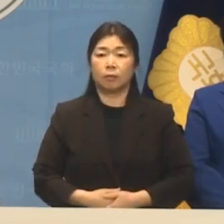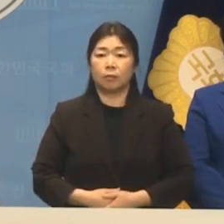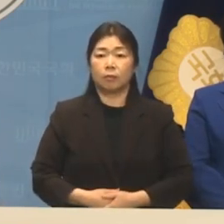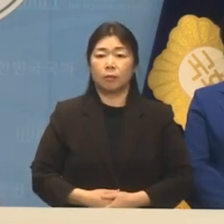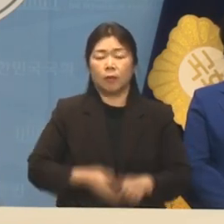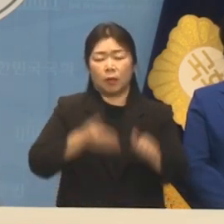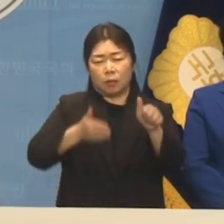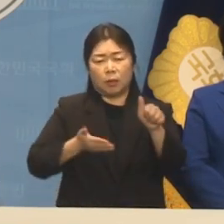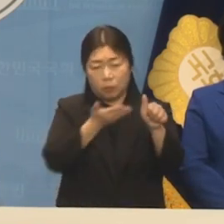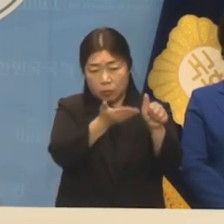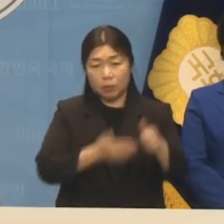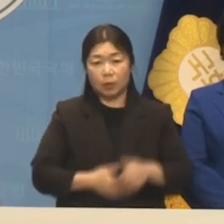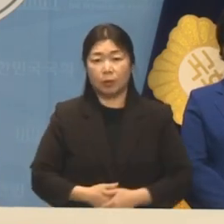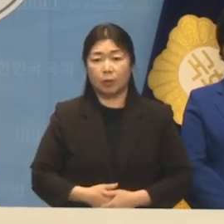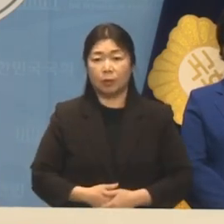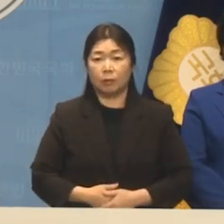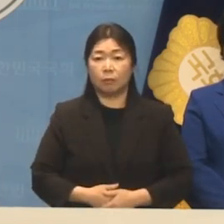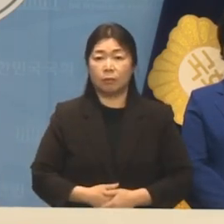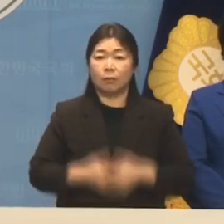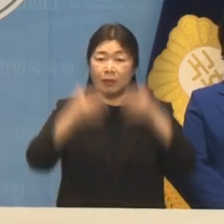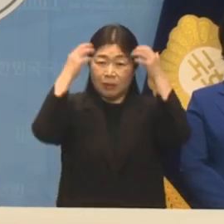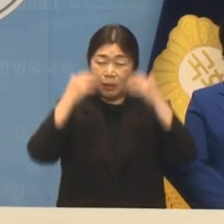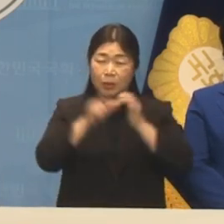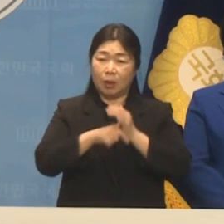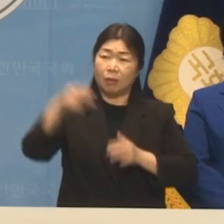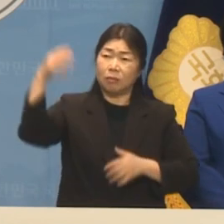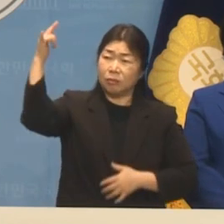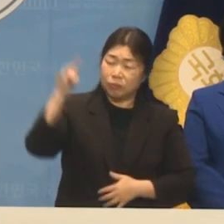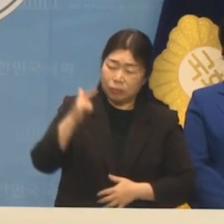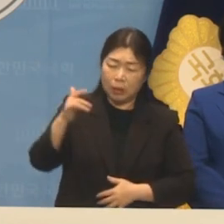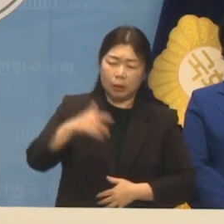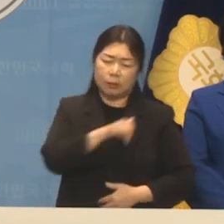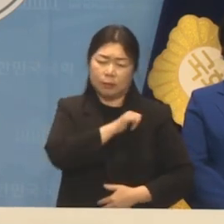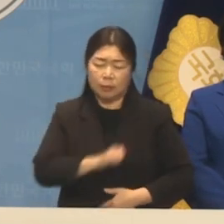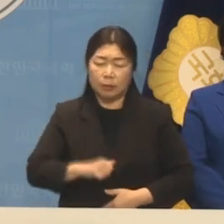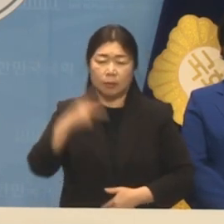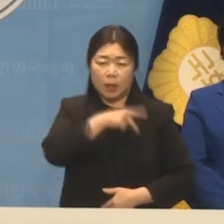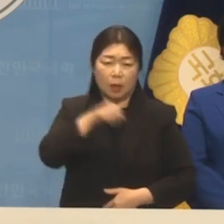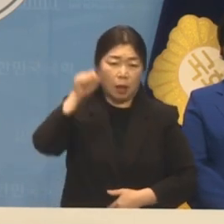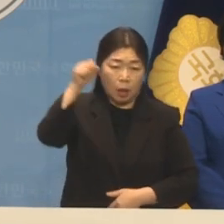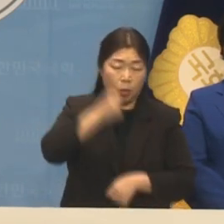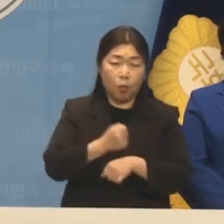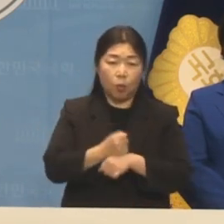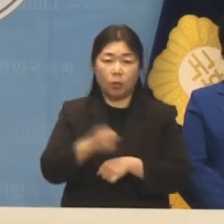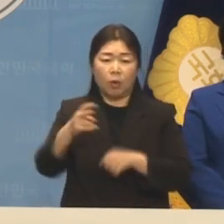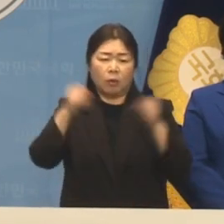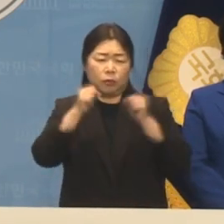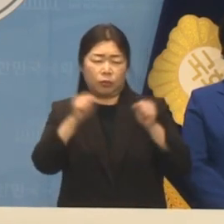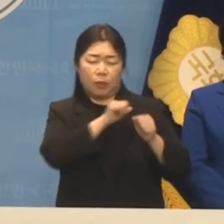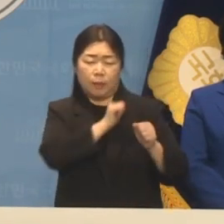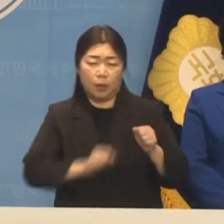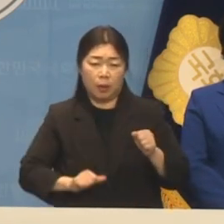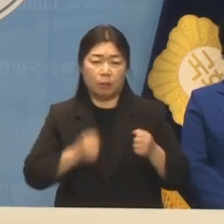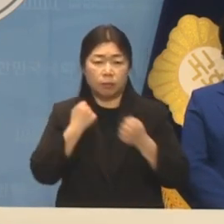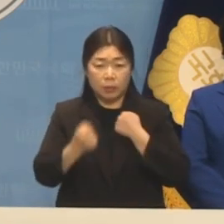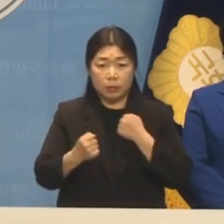유가족들이 한여름 떼약볕 아래서 단식 농성을 하고 한겨울 강추위 속에서 오체 투지를 한